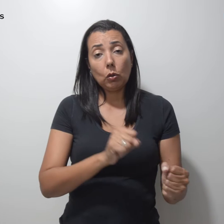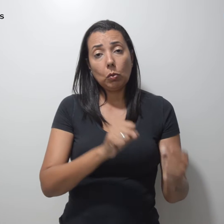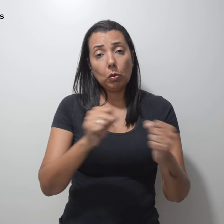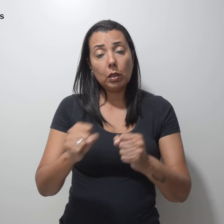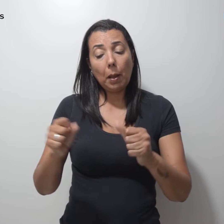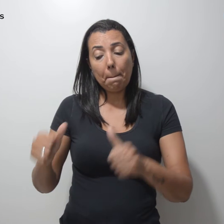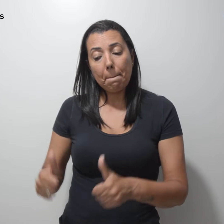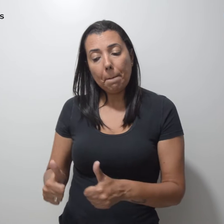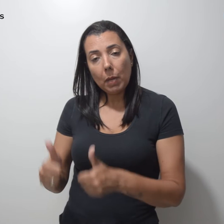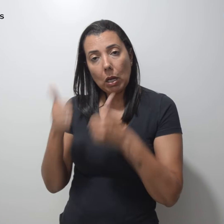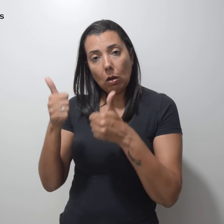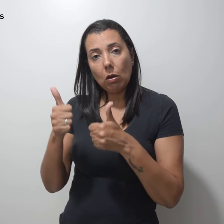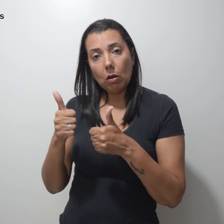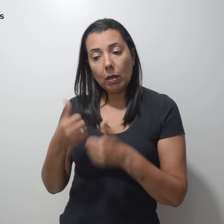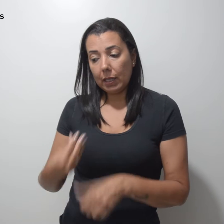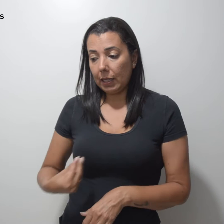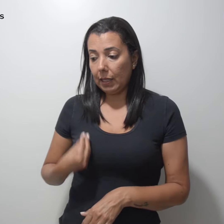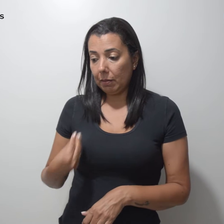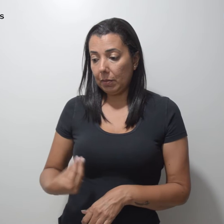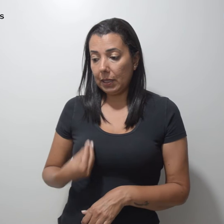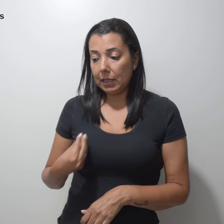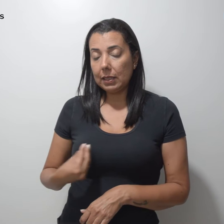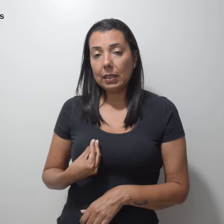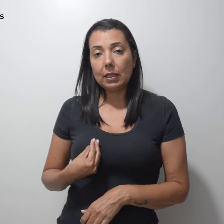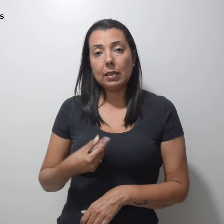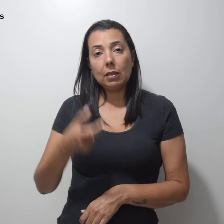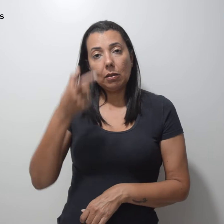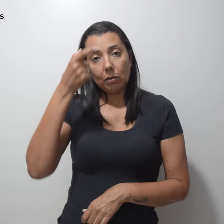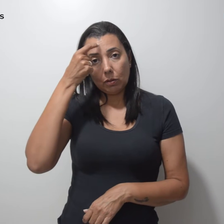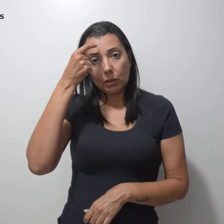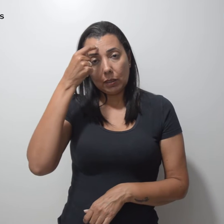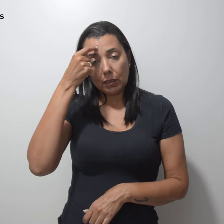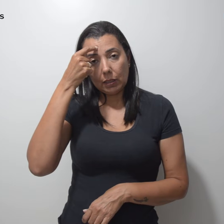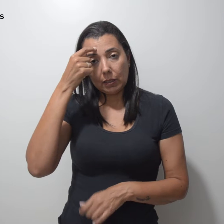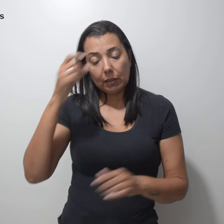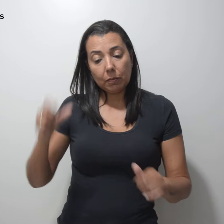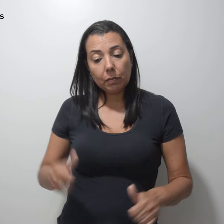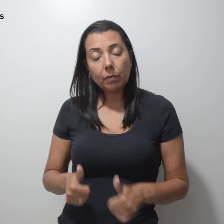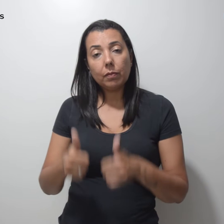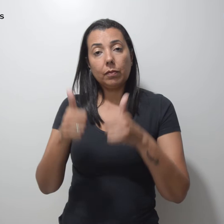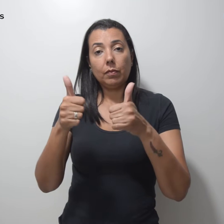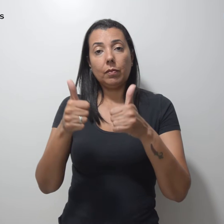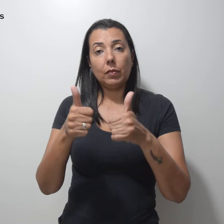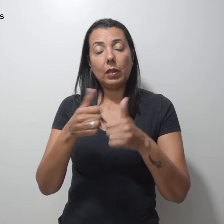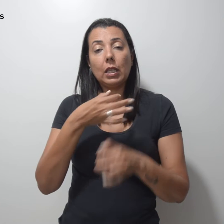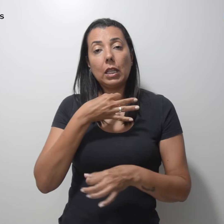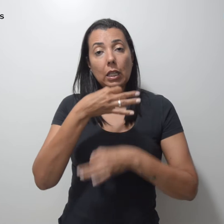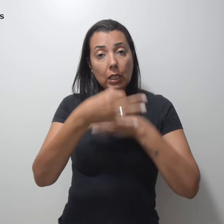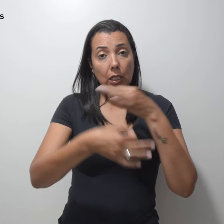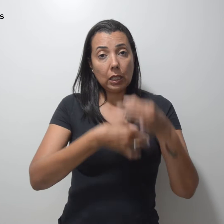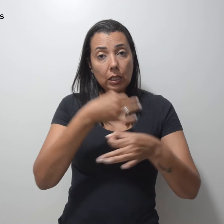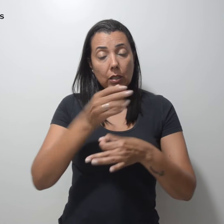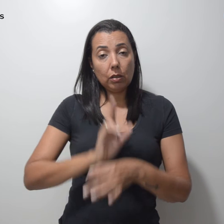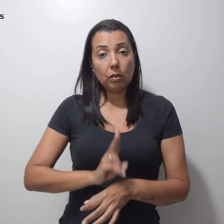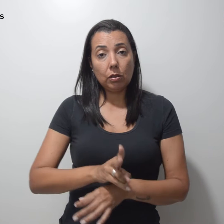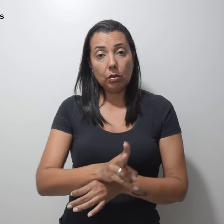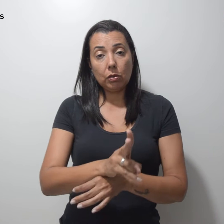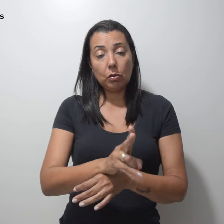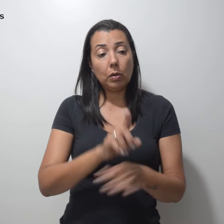melhoria que essa presença consciente, qualificada, crítica, permanentemente analisada